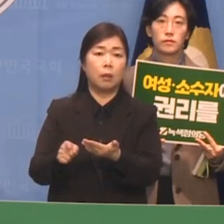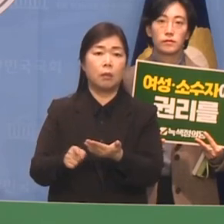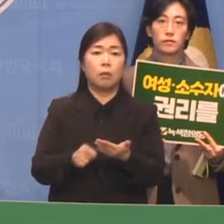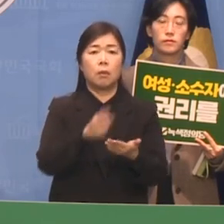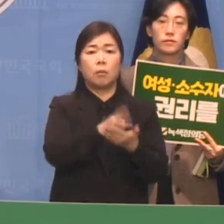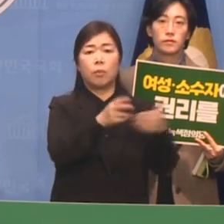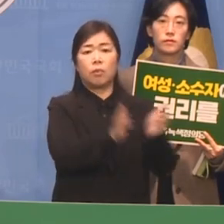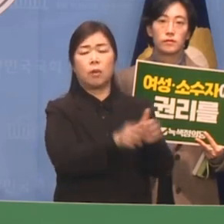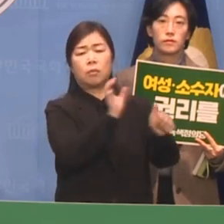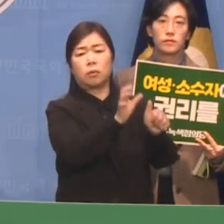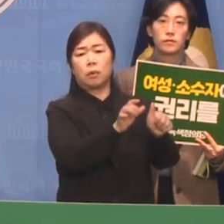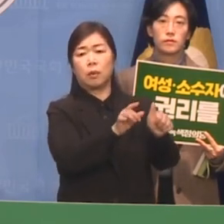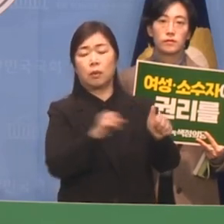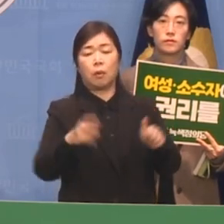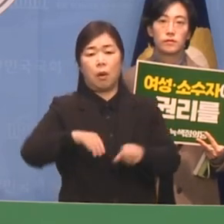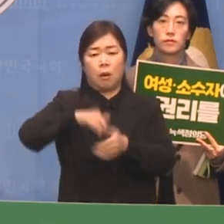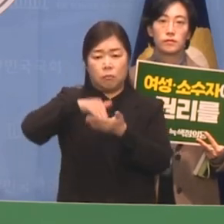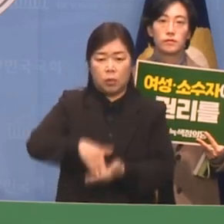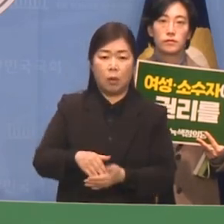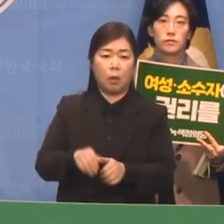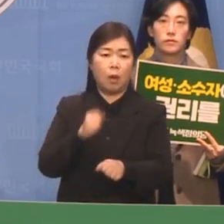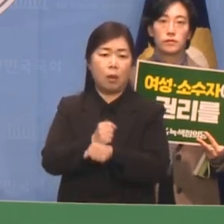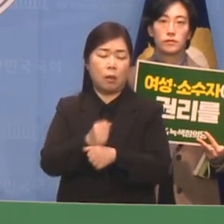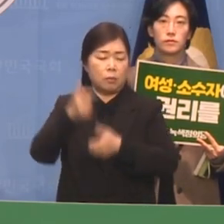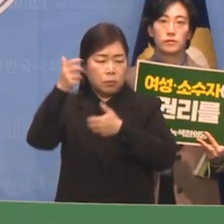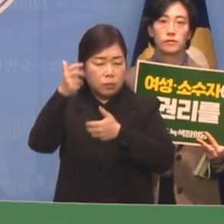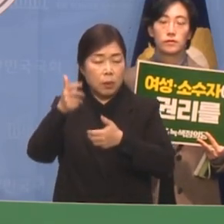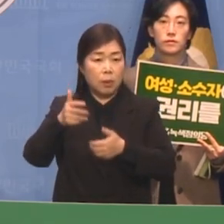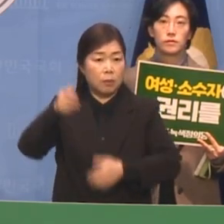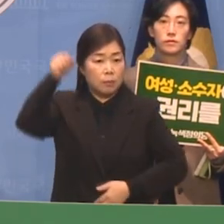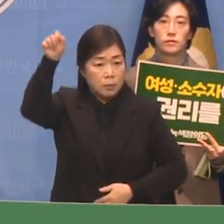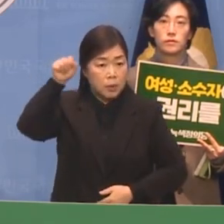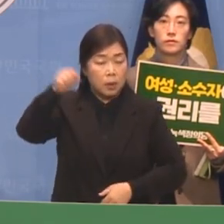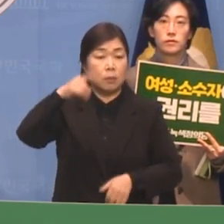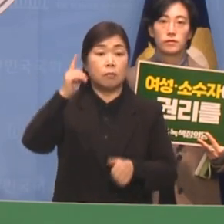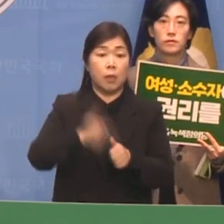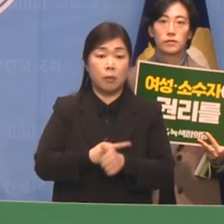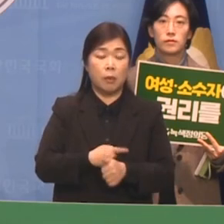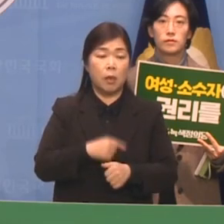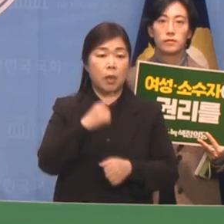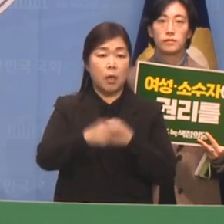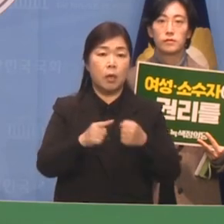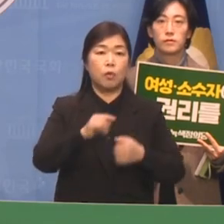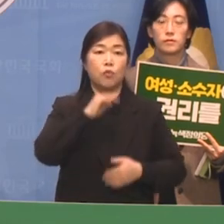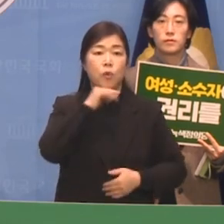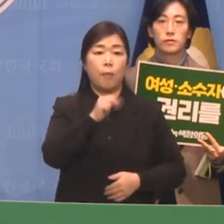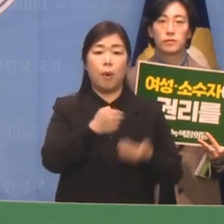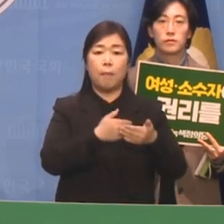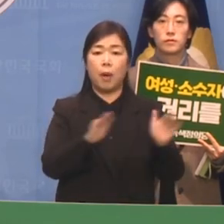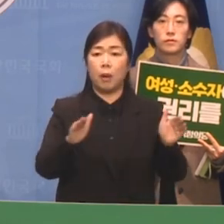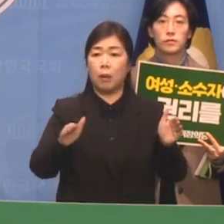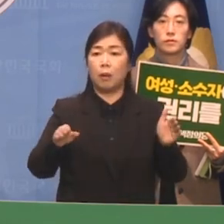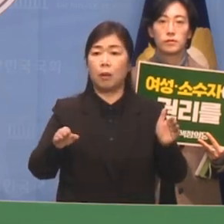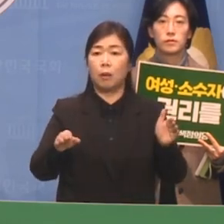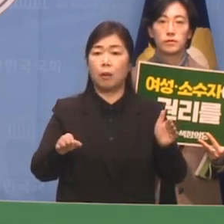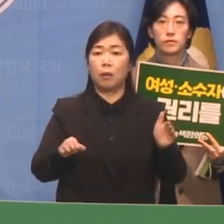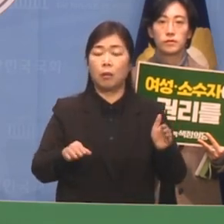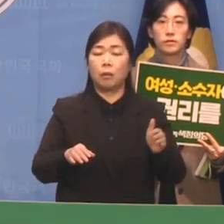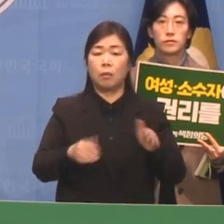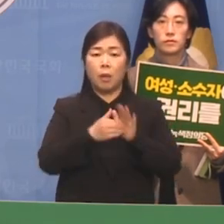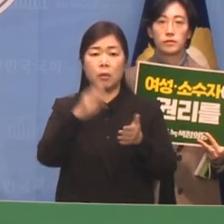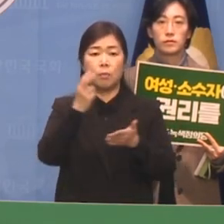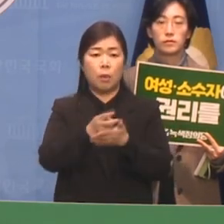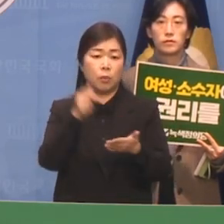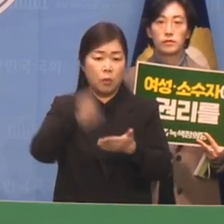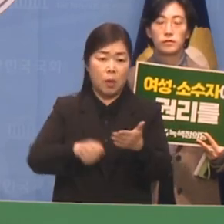엄벌을 내리라는 요구를 해왔습니다. 1년 뒤 엠번방 방지법이 통과되었지만 아직도 디지털 성범죄를 뿌리